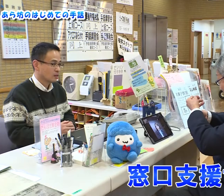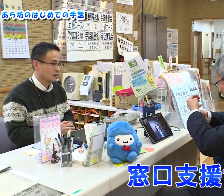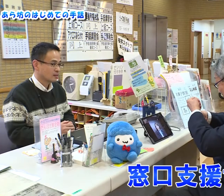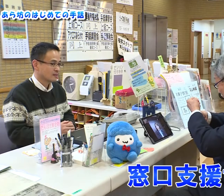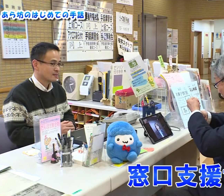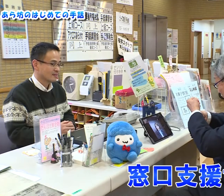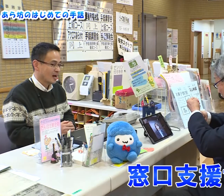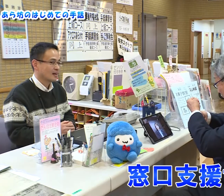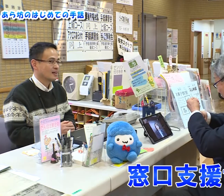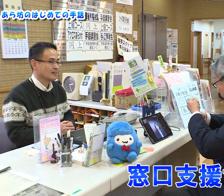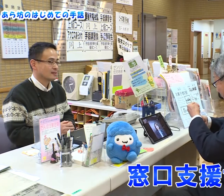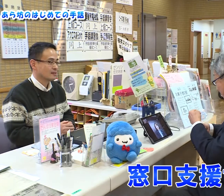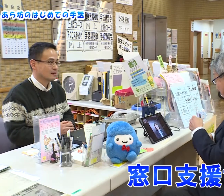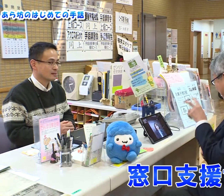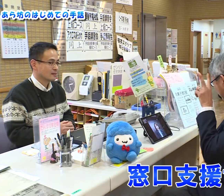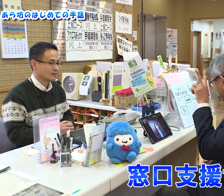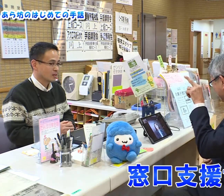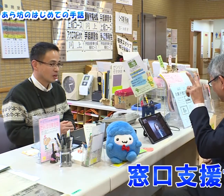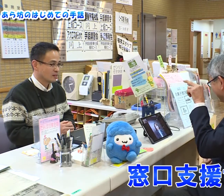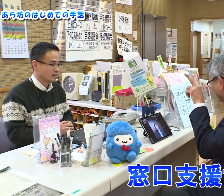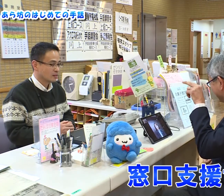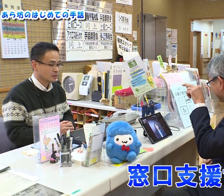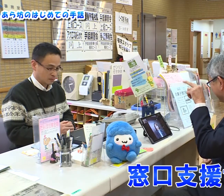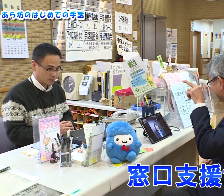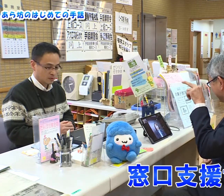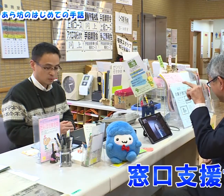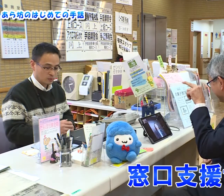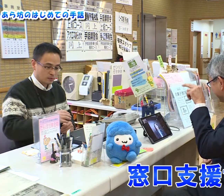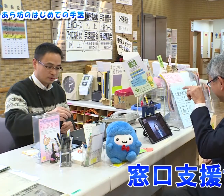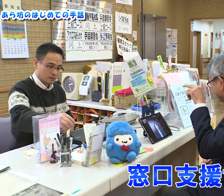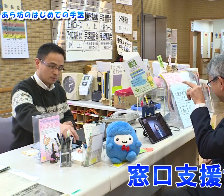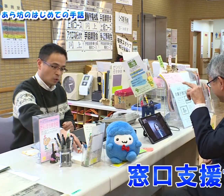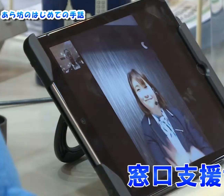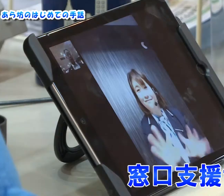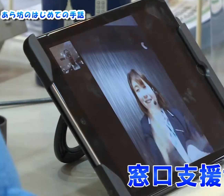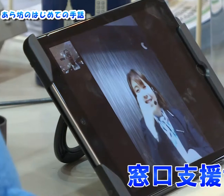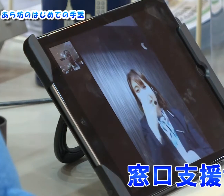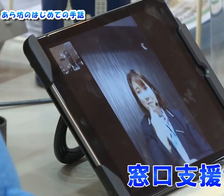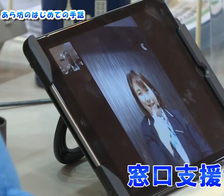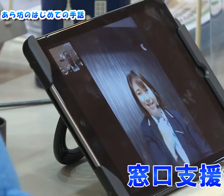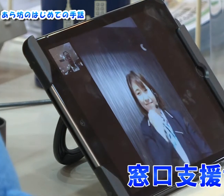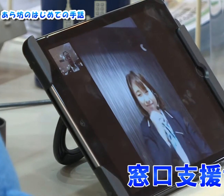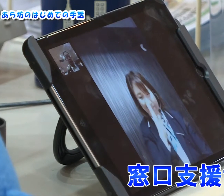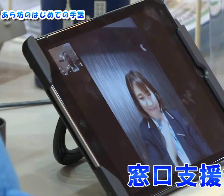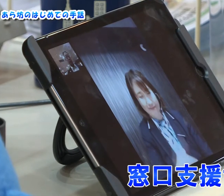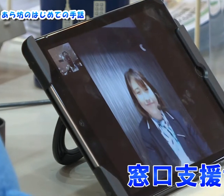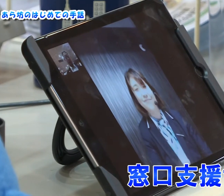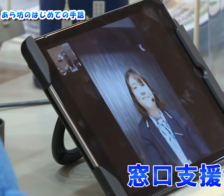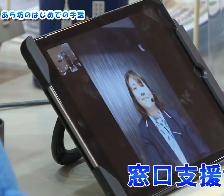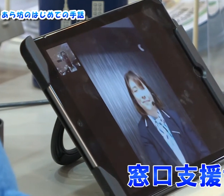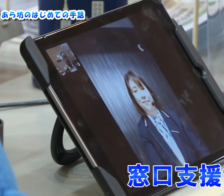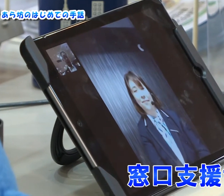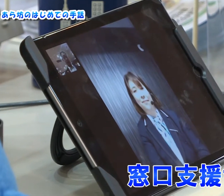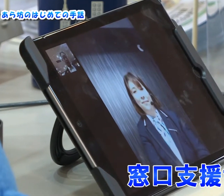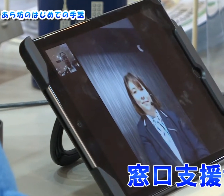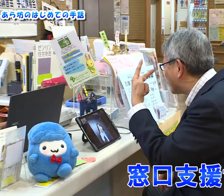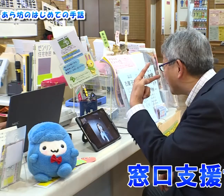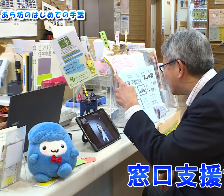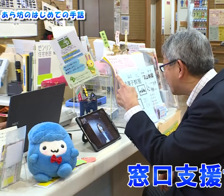窓口支援サービス、窓口に設置されているタブレットを通してコールセンターへテレビ電話をつなぎ、